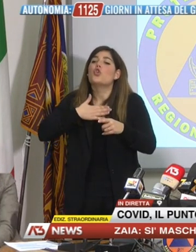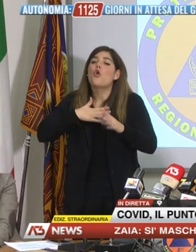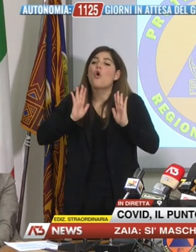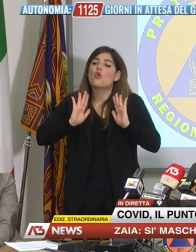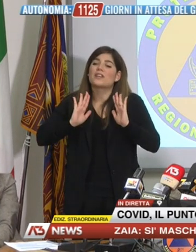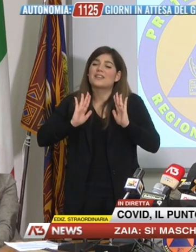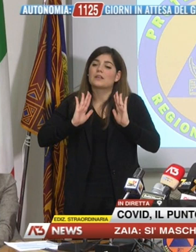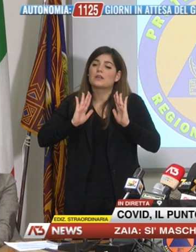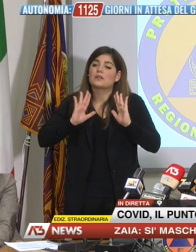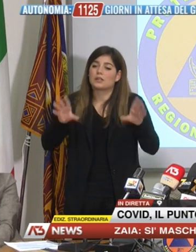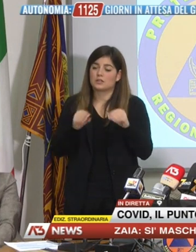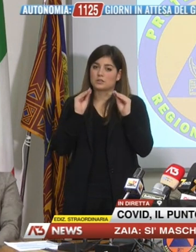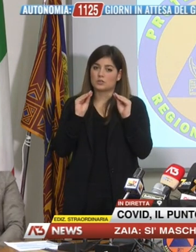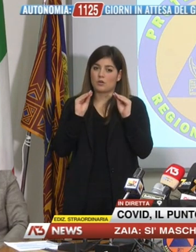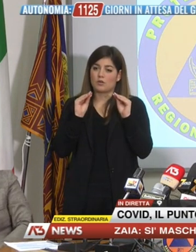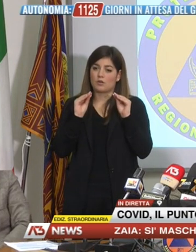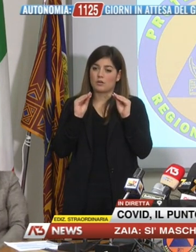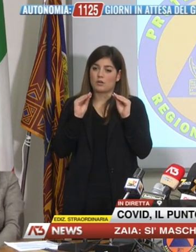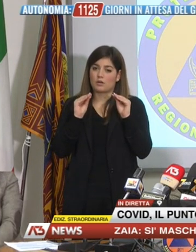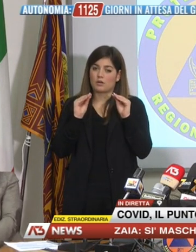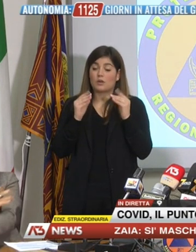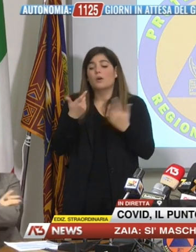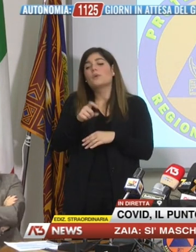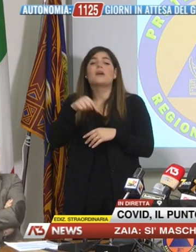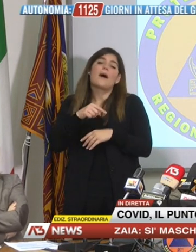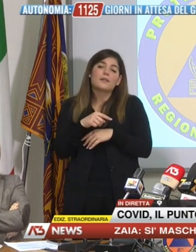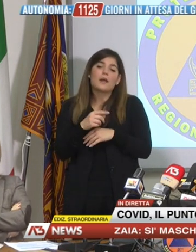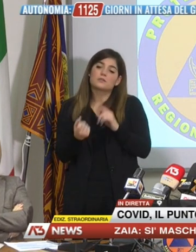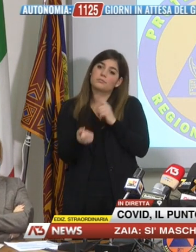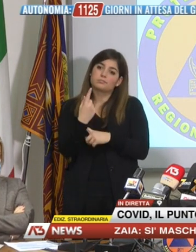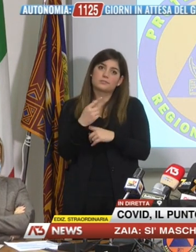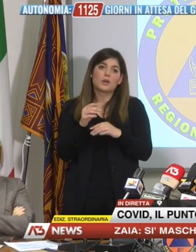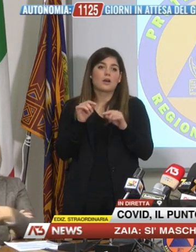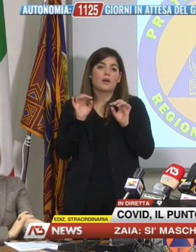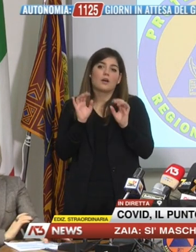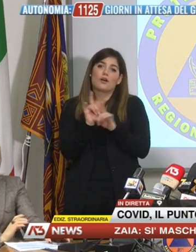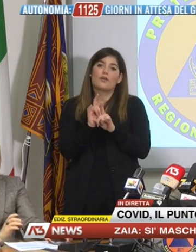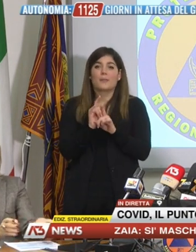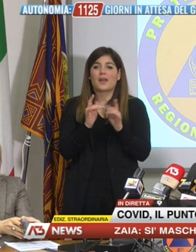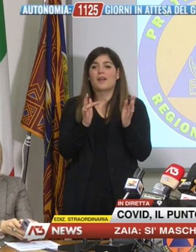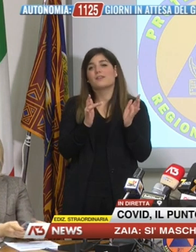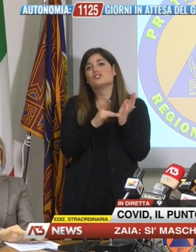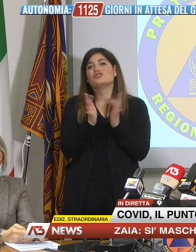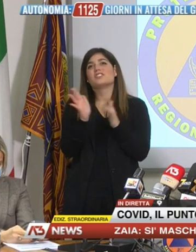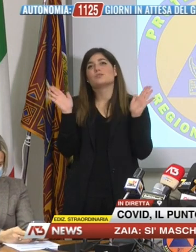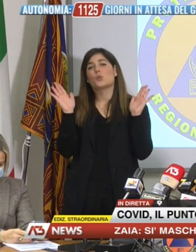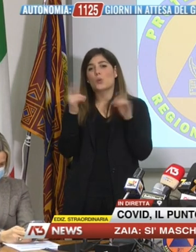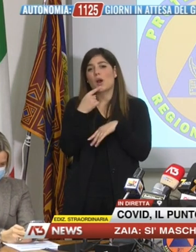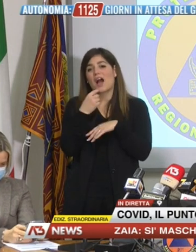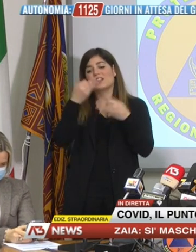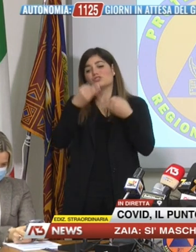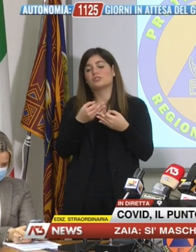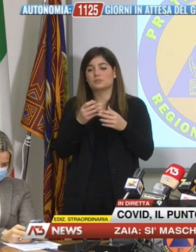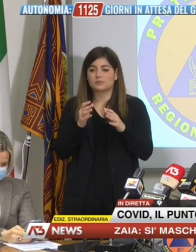Vi è chiaro a tutti, prima fase, no, perché adesso qua viene fuori che esaminiamo Gesù Bambino, cioè non è proprio